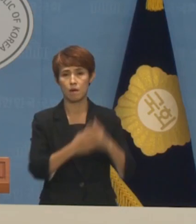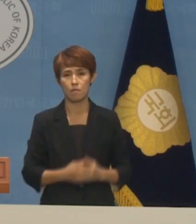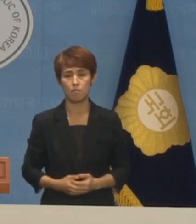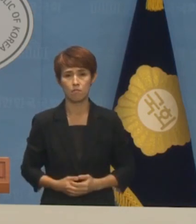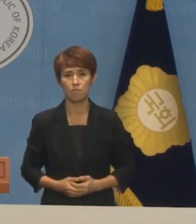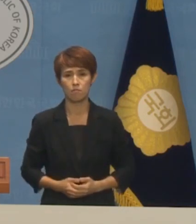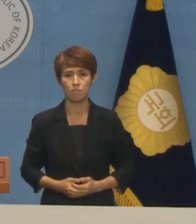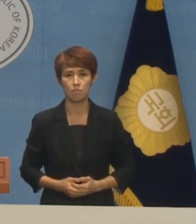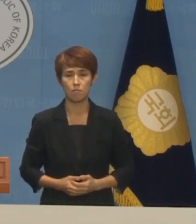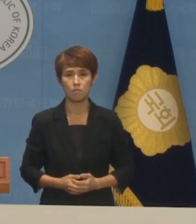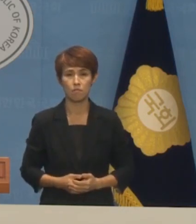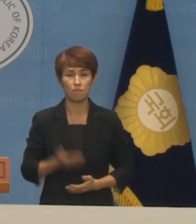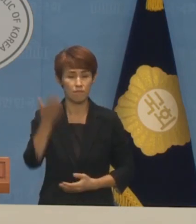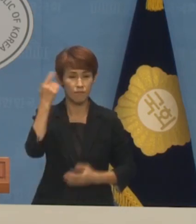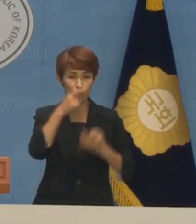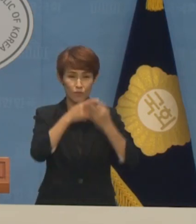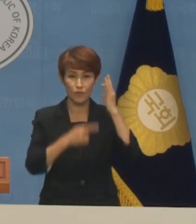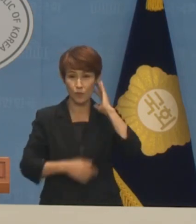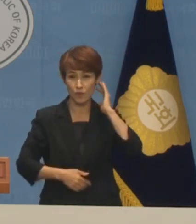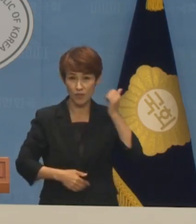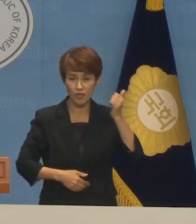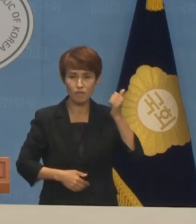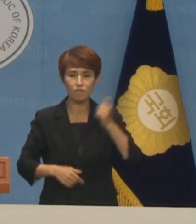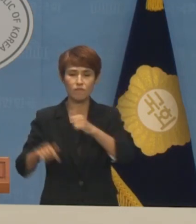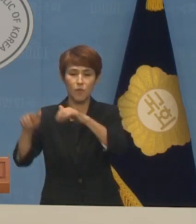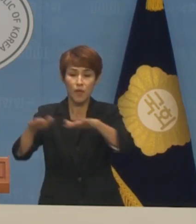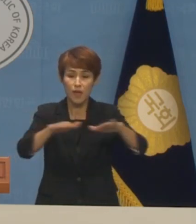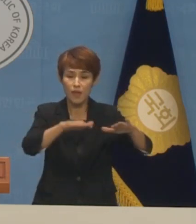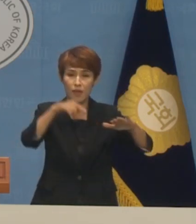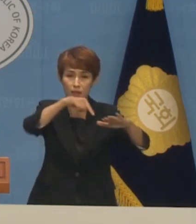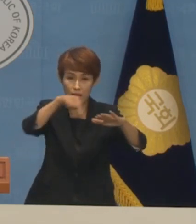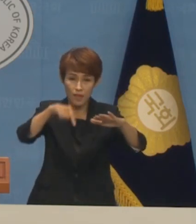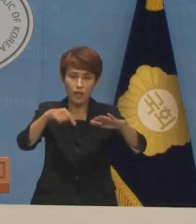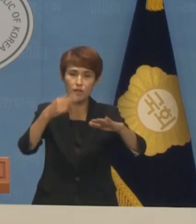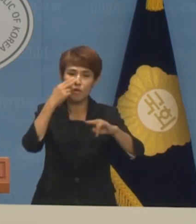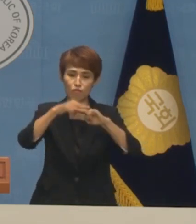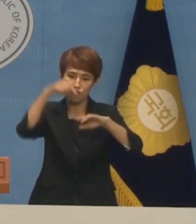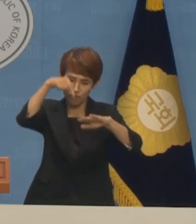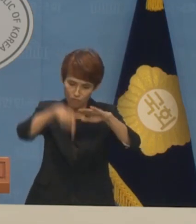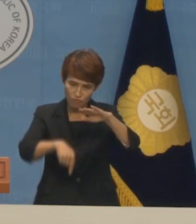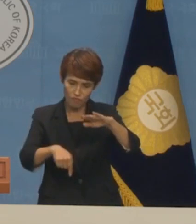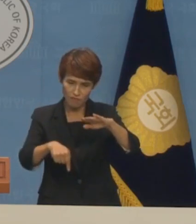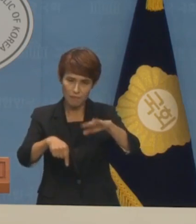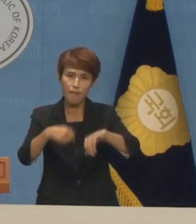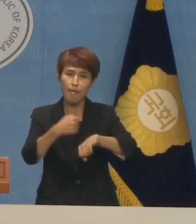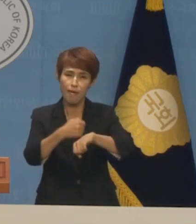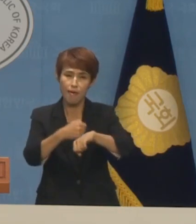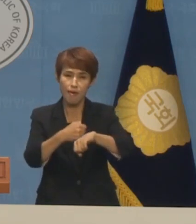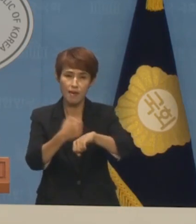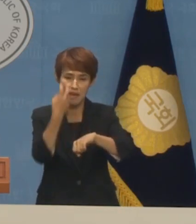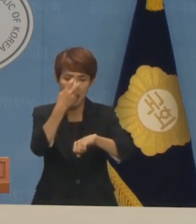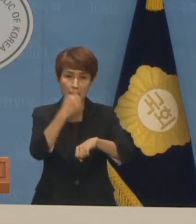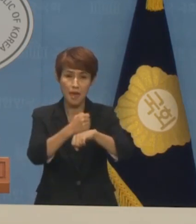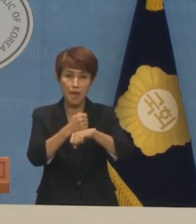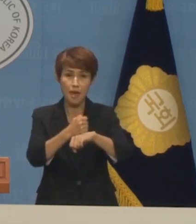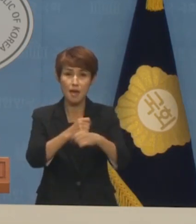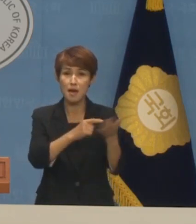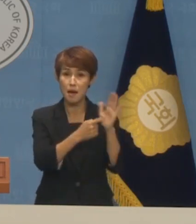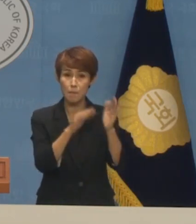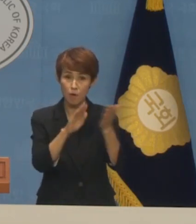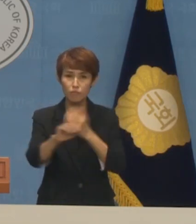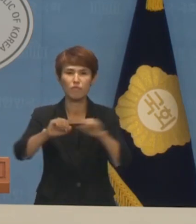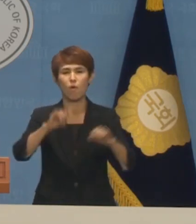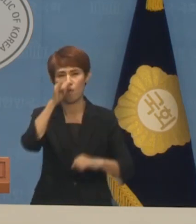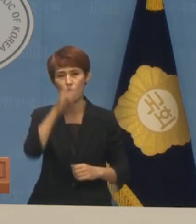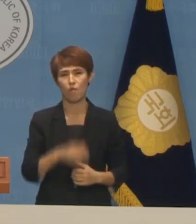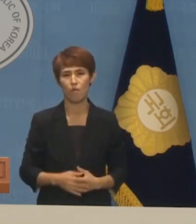동해 심해 석유가스 시추 개발 발표 이후 지진 위험을 지적하고 대책을 촉구한 결과입니다. 그러나 석유공사